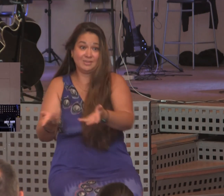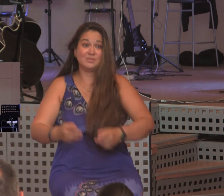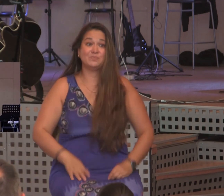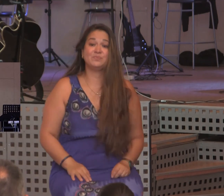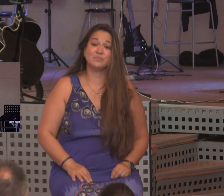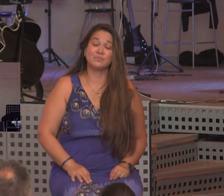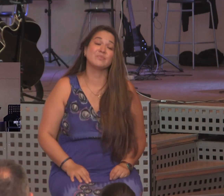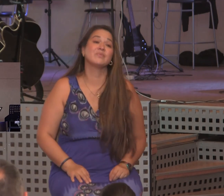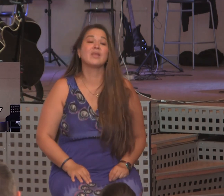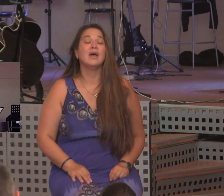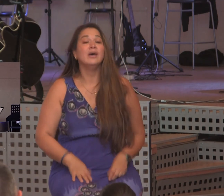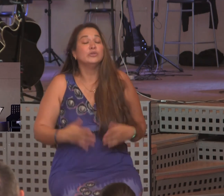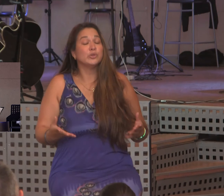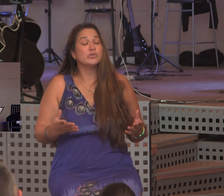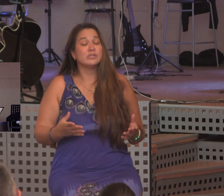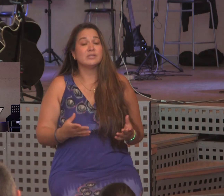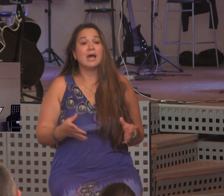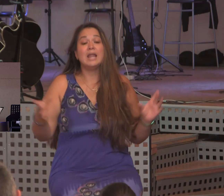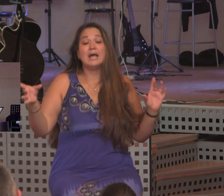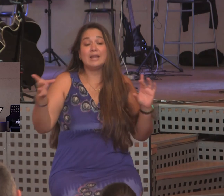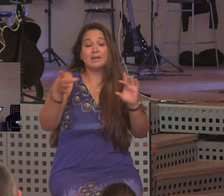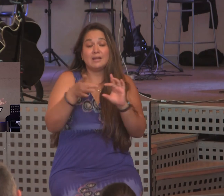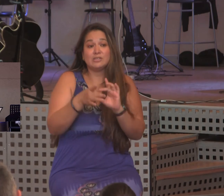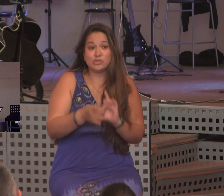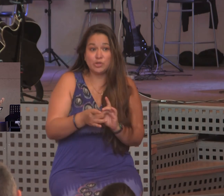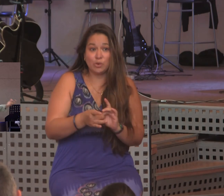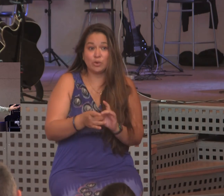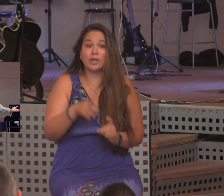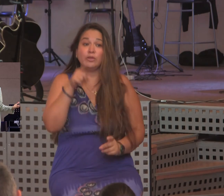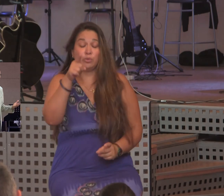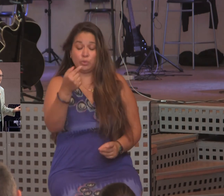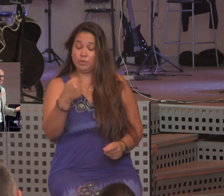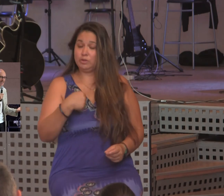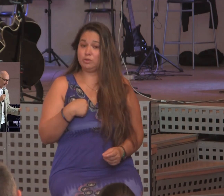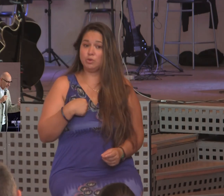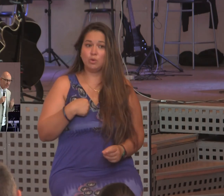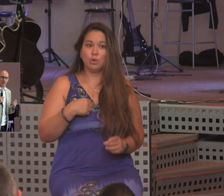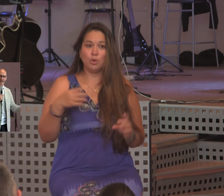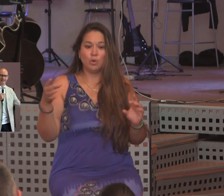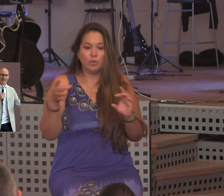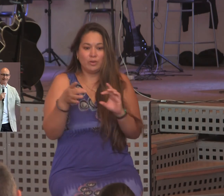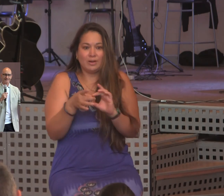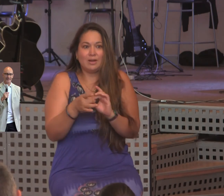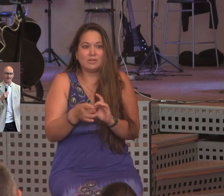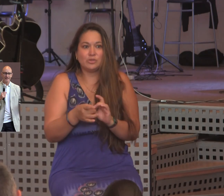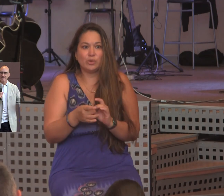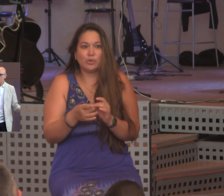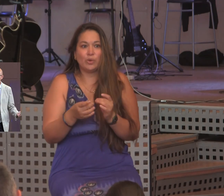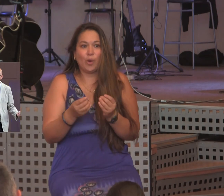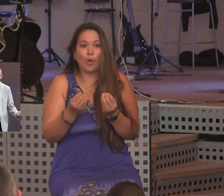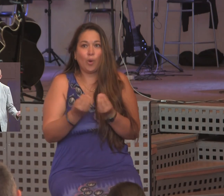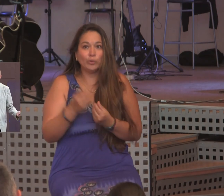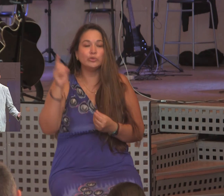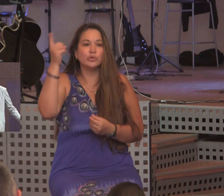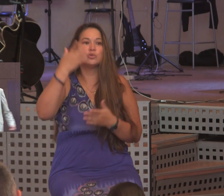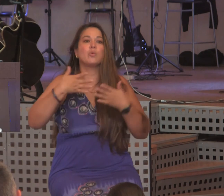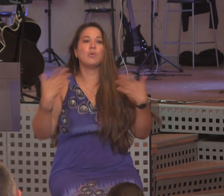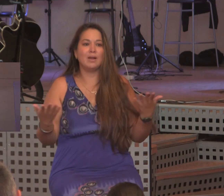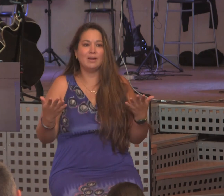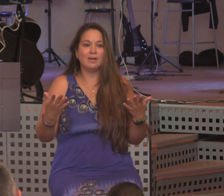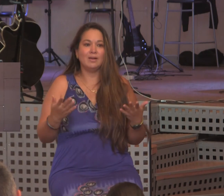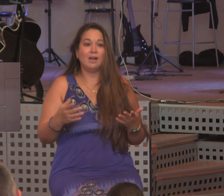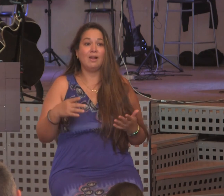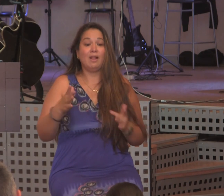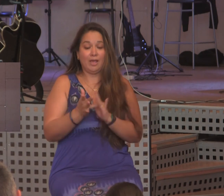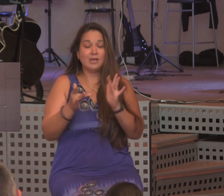Sígueme. La relación que vas a mantener, que voy a mantener, le está diciendo con vosotros es, yo voy a ir delante y vosotros